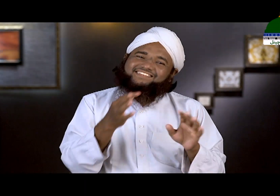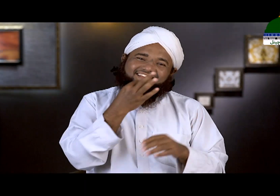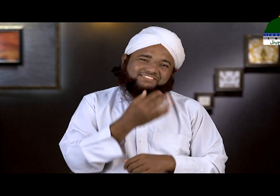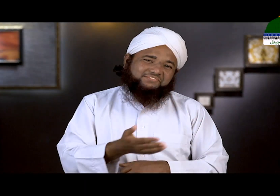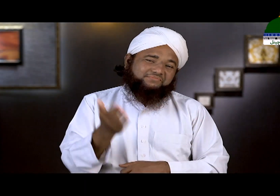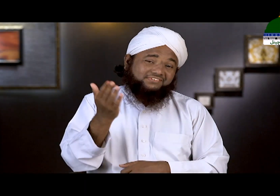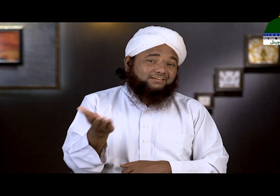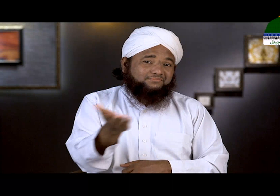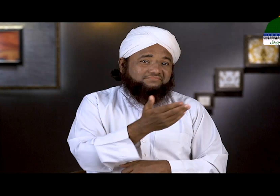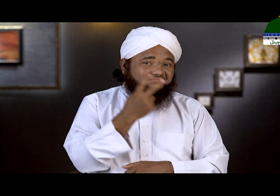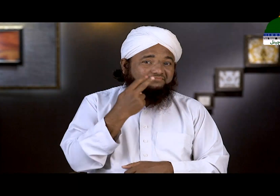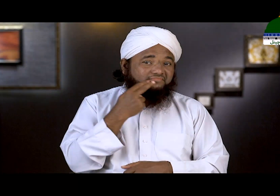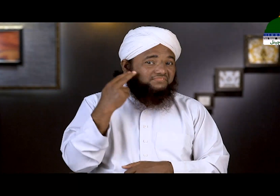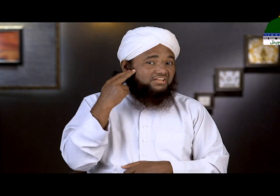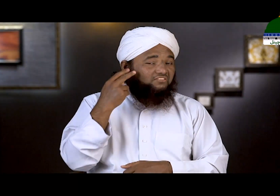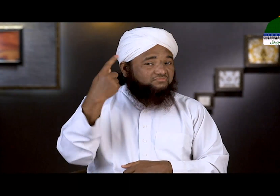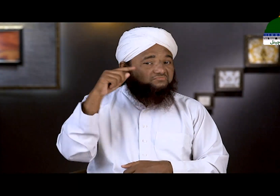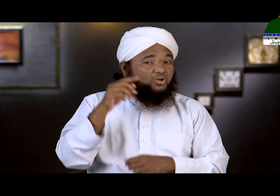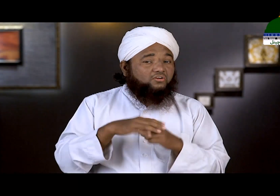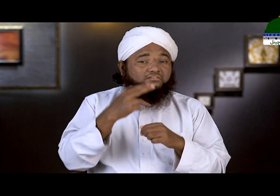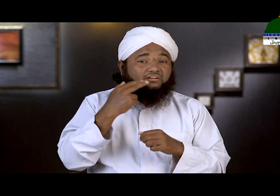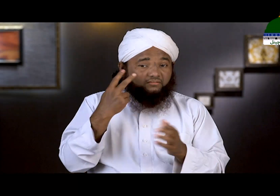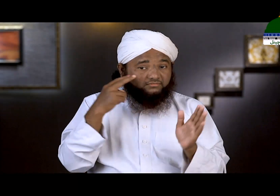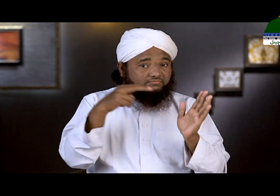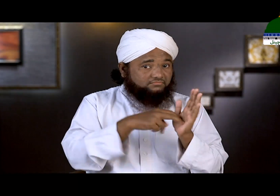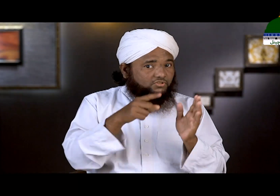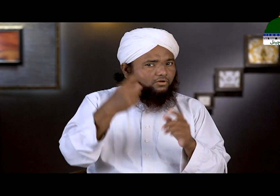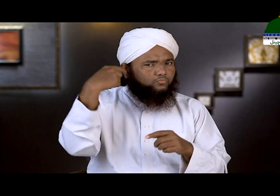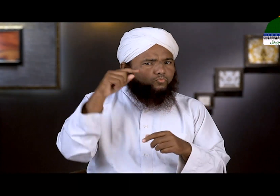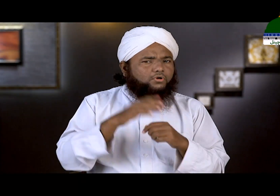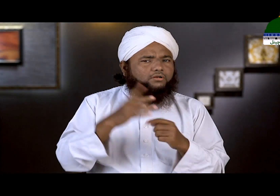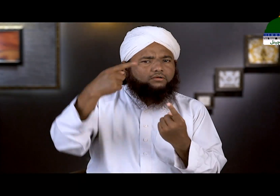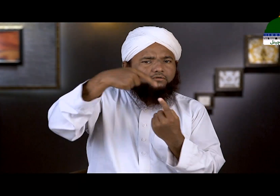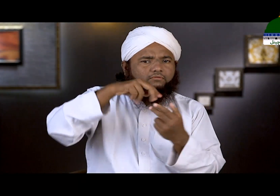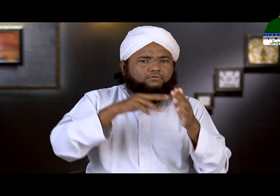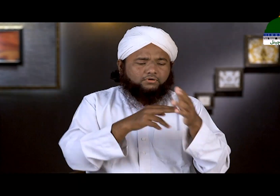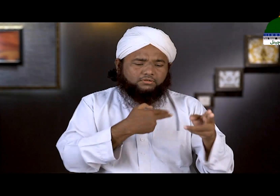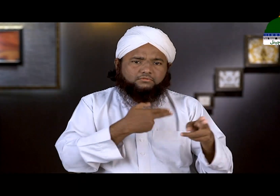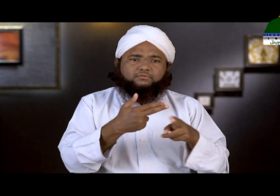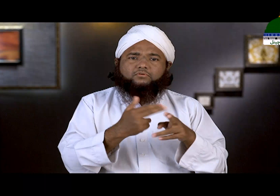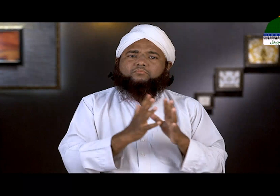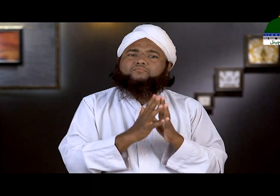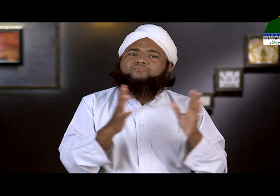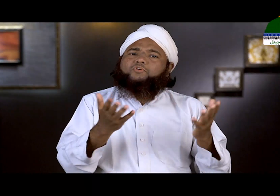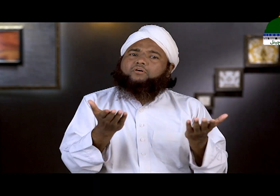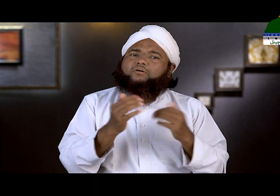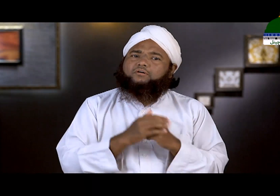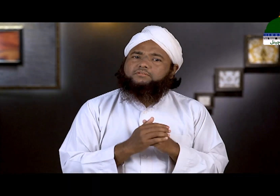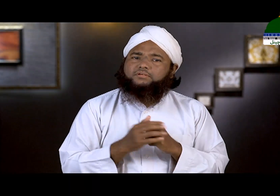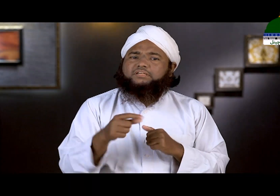نمبر 266 پر ہے، حضرت قتادہ رحمت اللہ علیہ کے استاد حضرت عبداللہ بن غالب حدانی رحمت اللہ علیہ کو شہید کر دیا